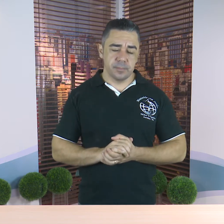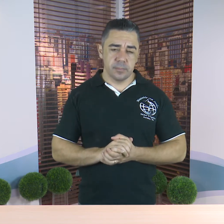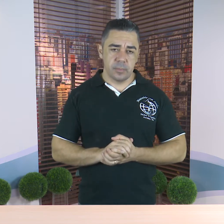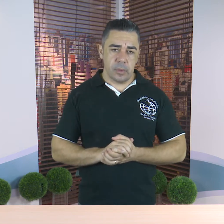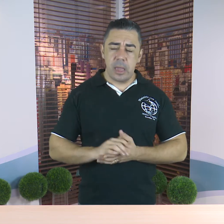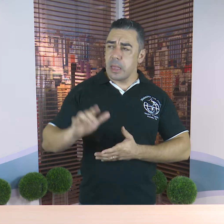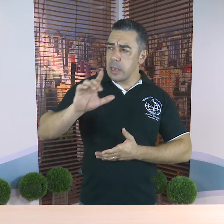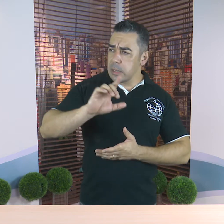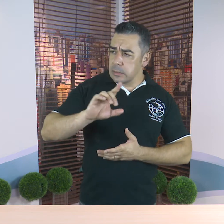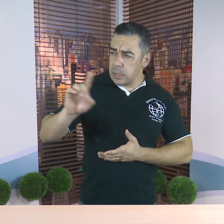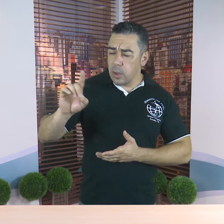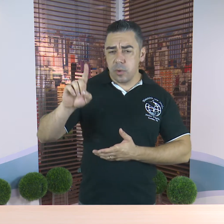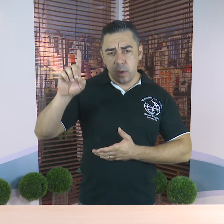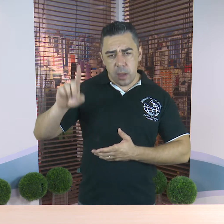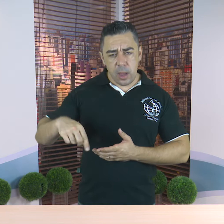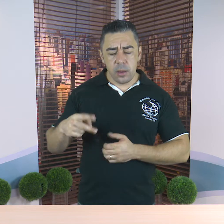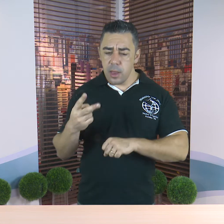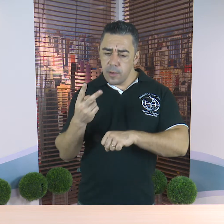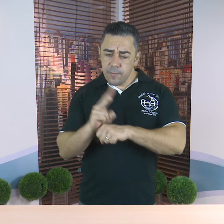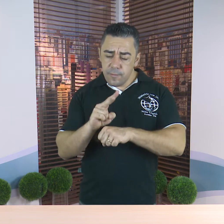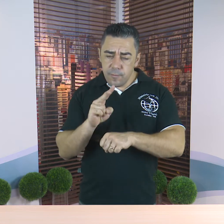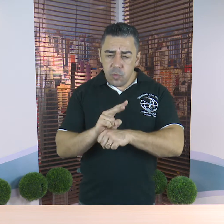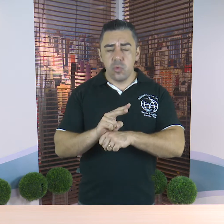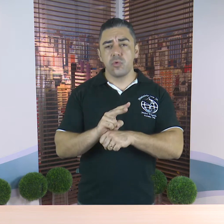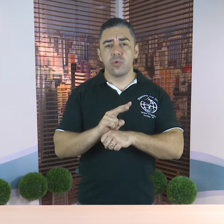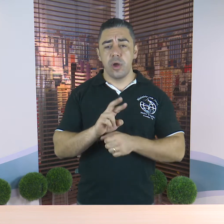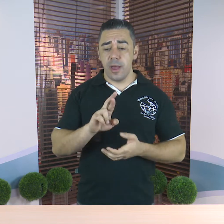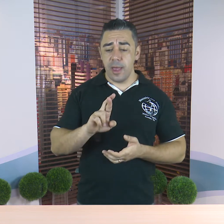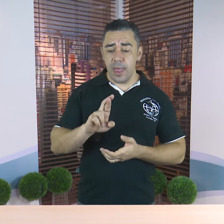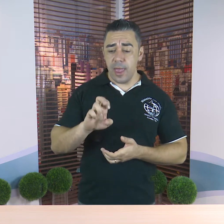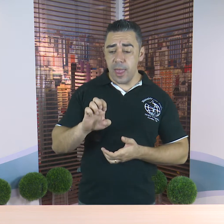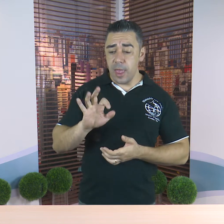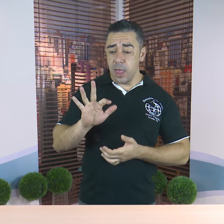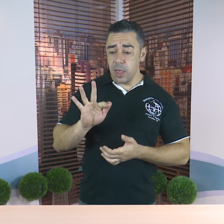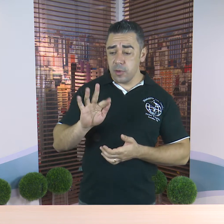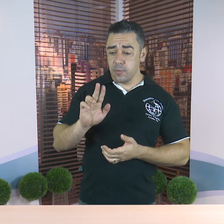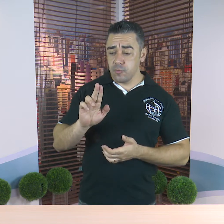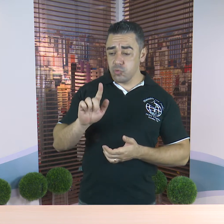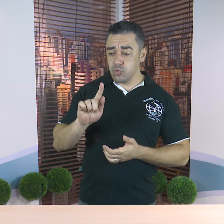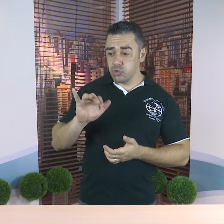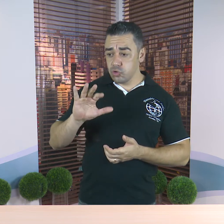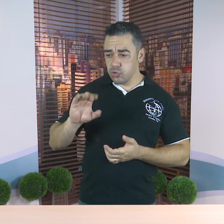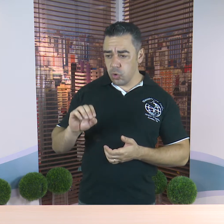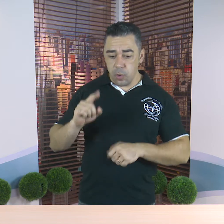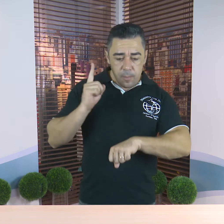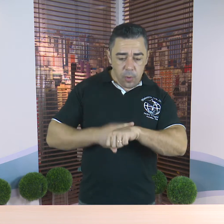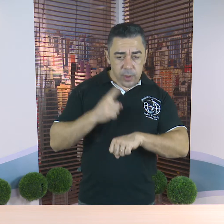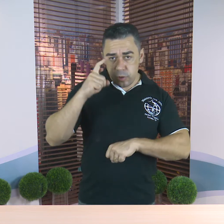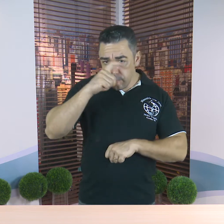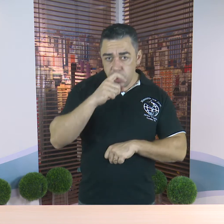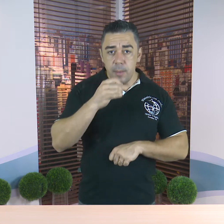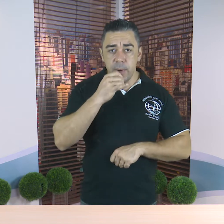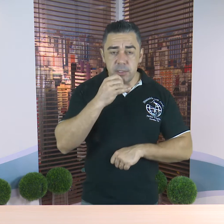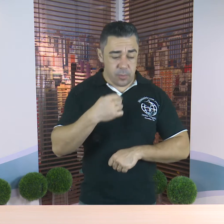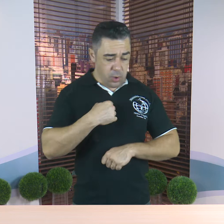também alto refúgio para o oprimido, refúgio nas horas da tribulação", ou seja, tem um tempo para esse